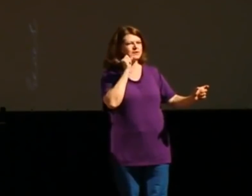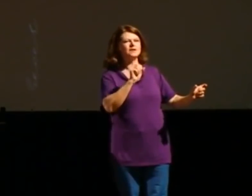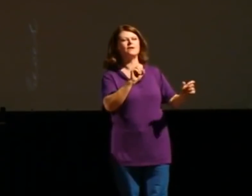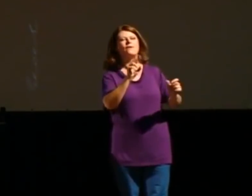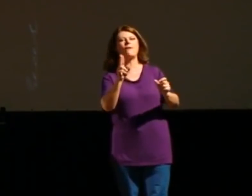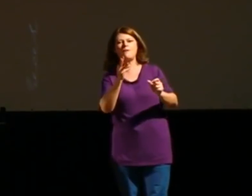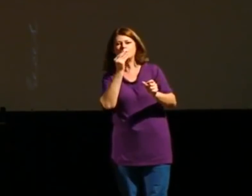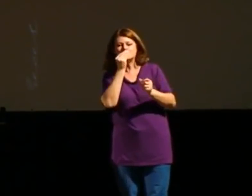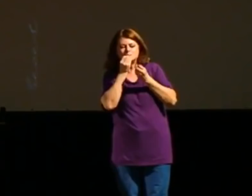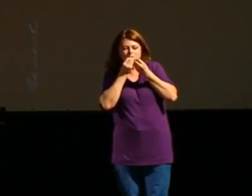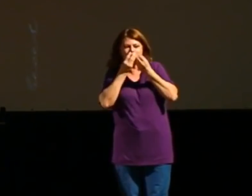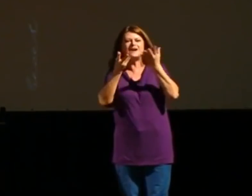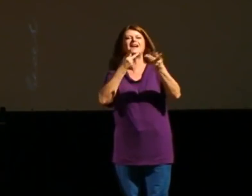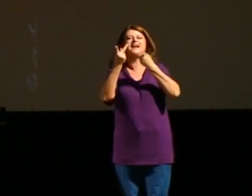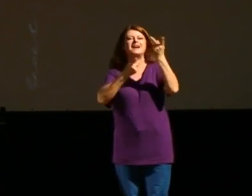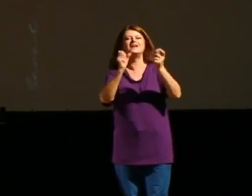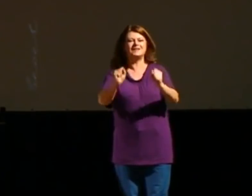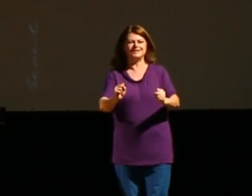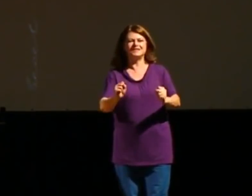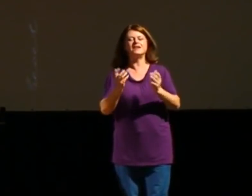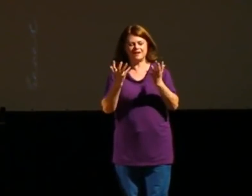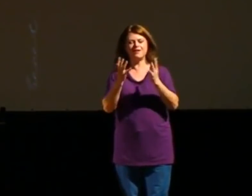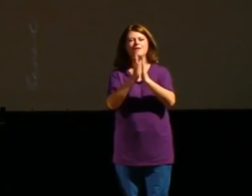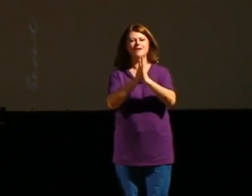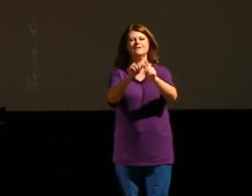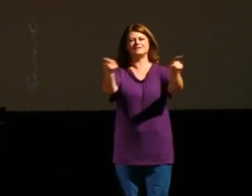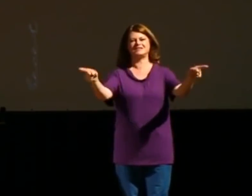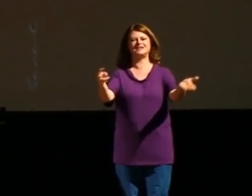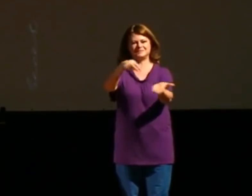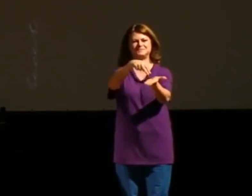você. Você pode ficar em pé em nome de Jesus?